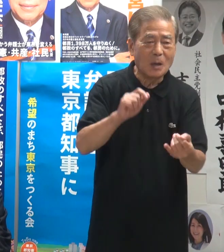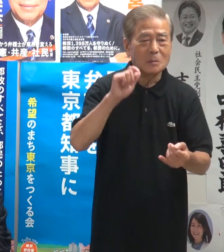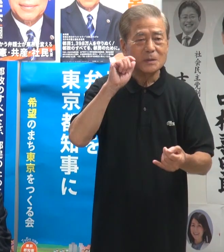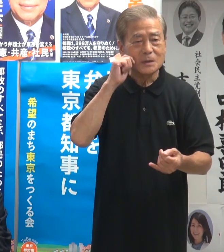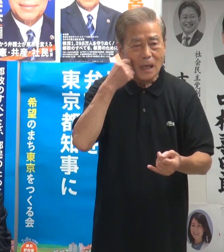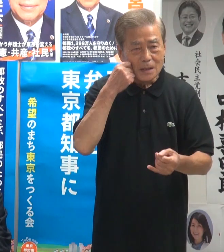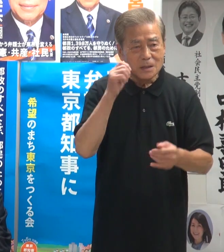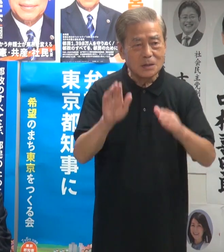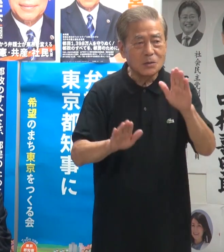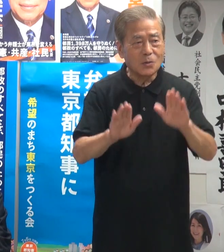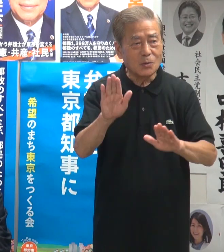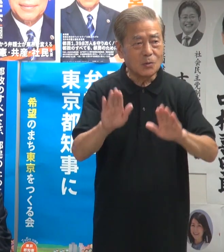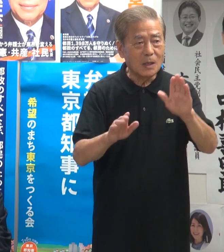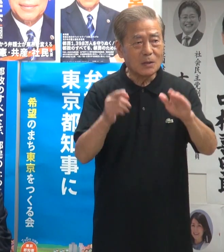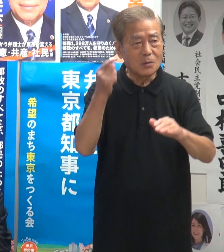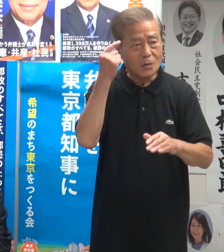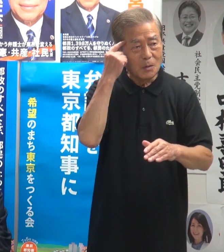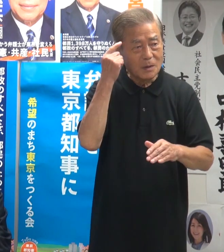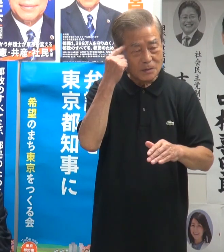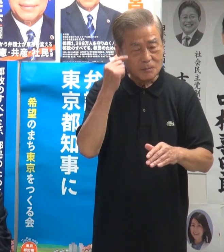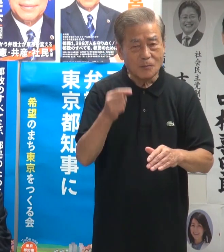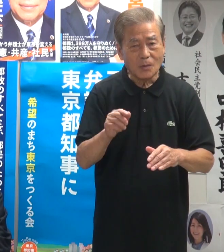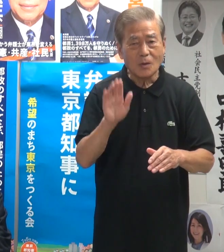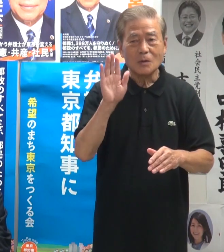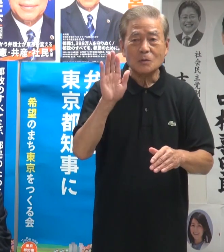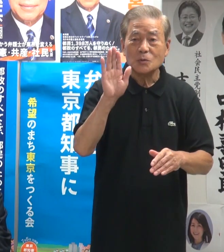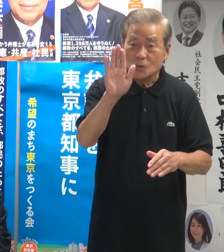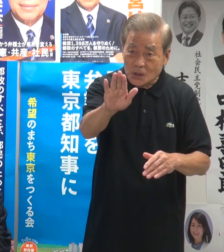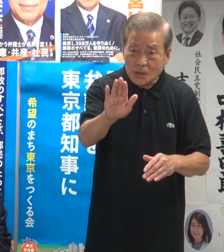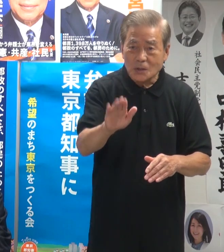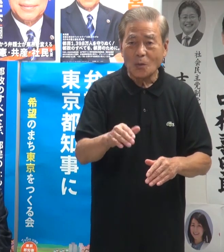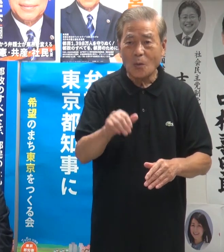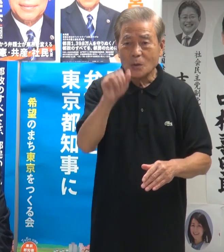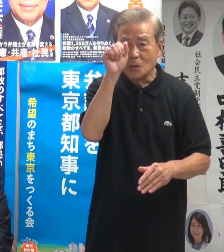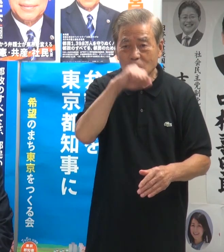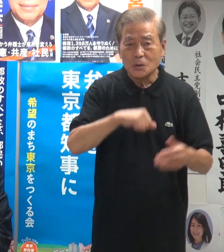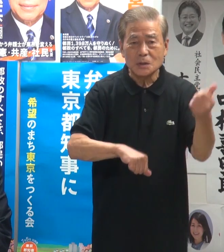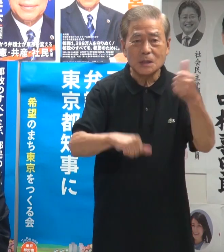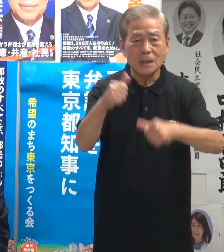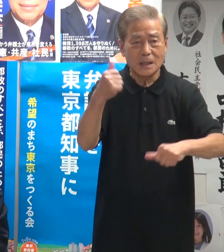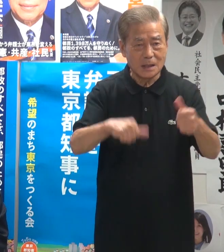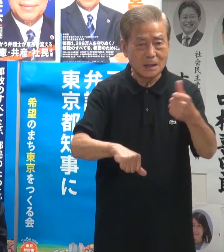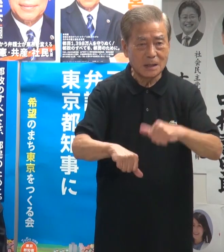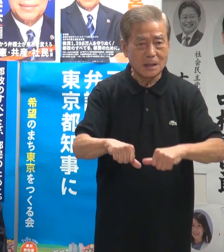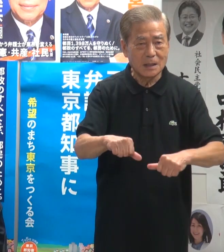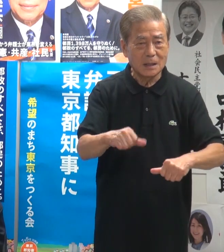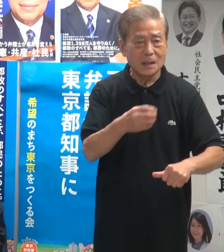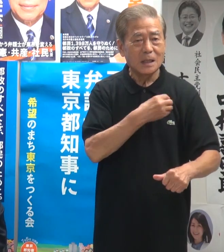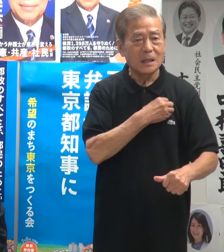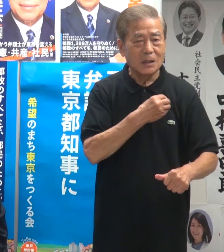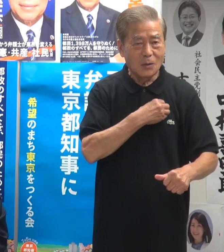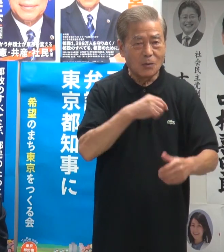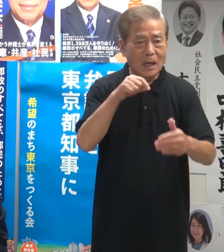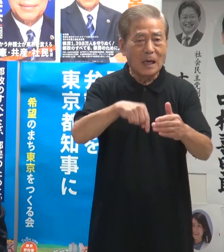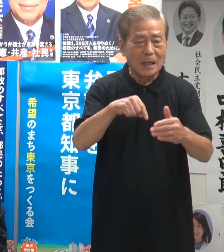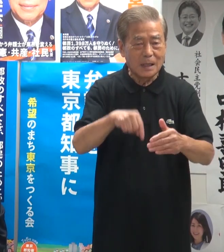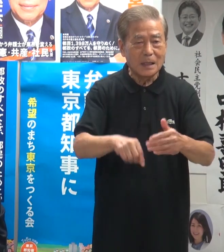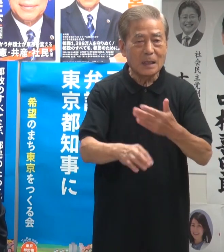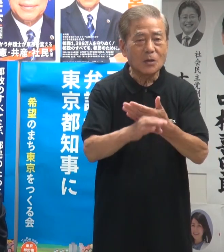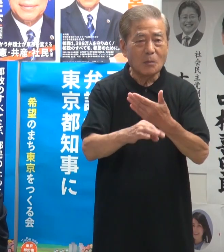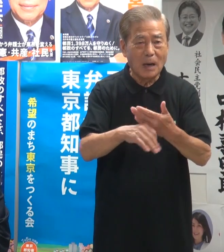と思うんですが、これ次の衆議院で選挙区でねこういうことが起こります